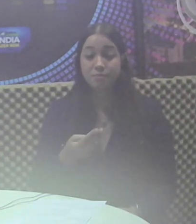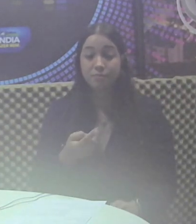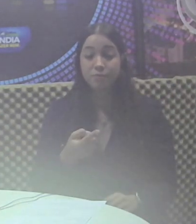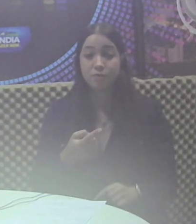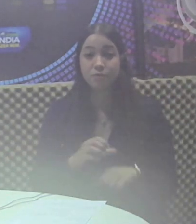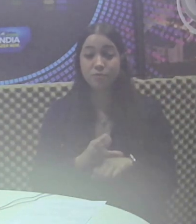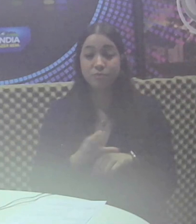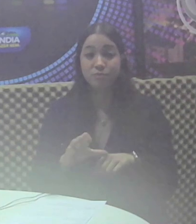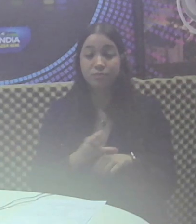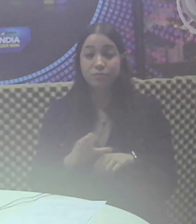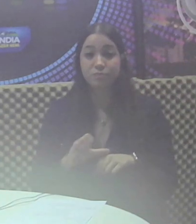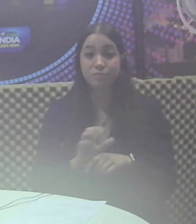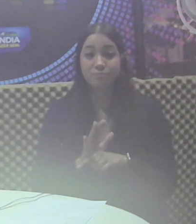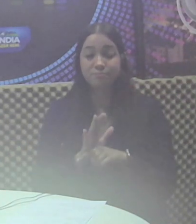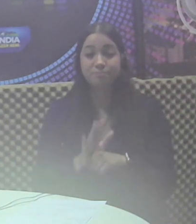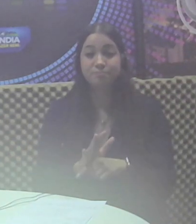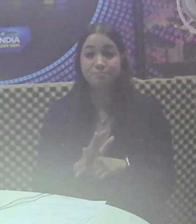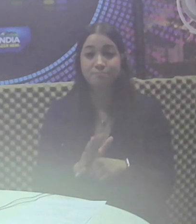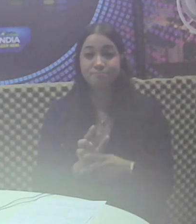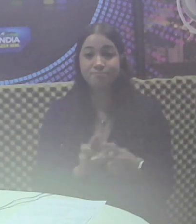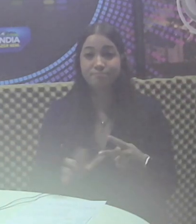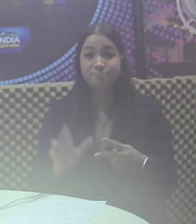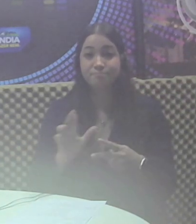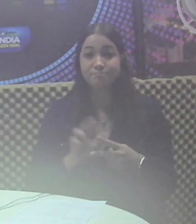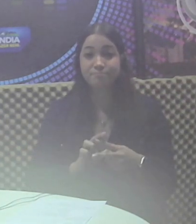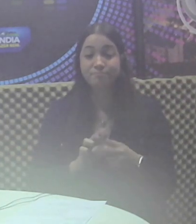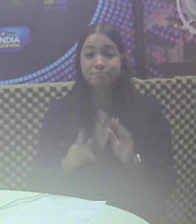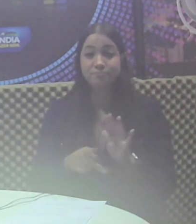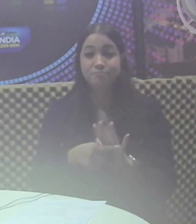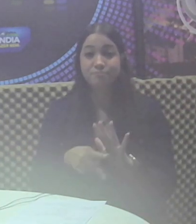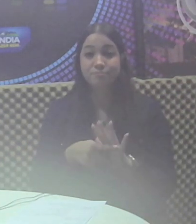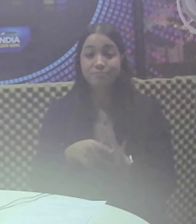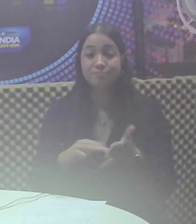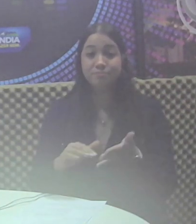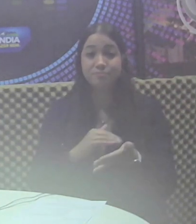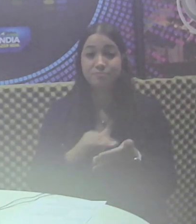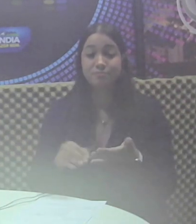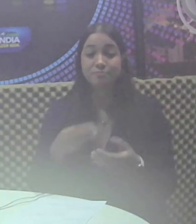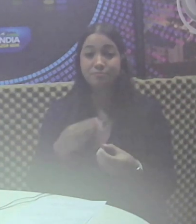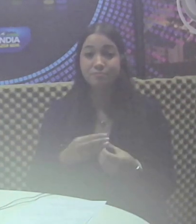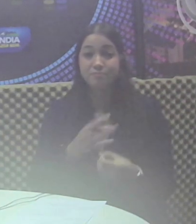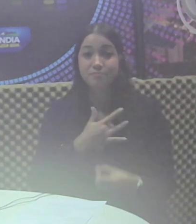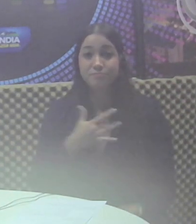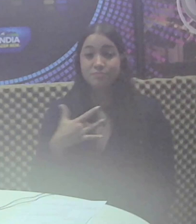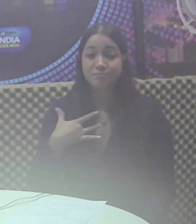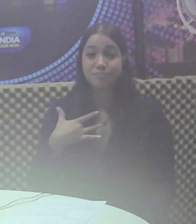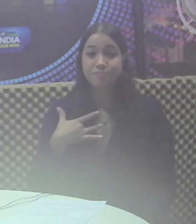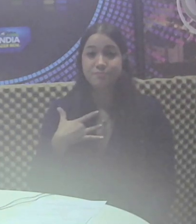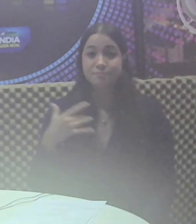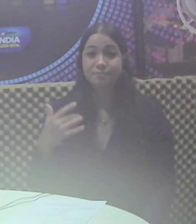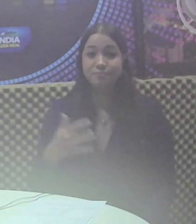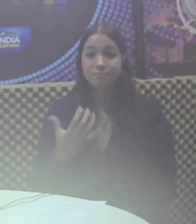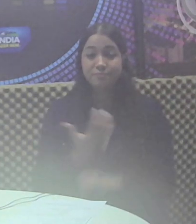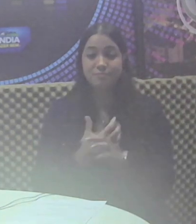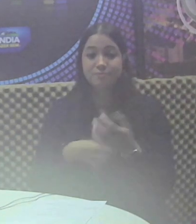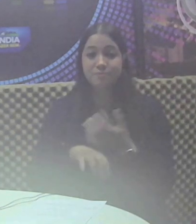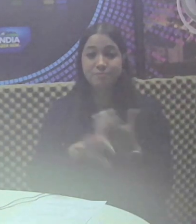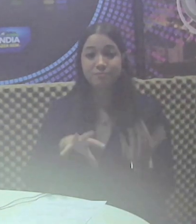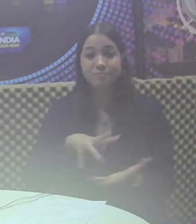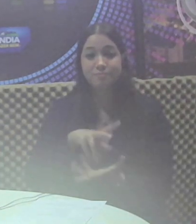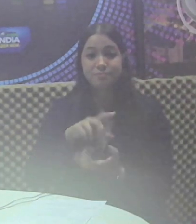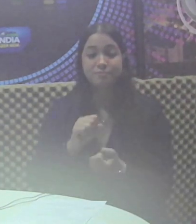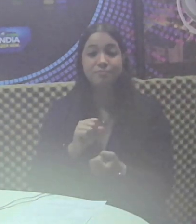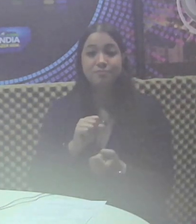e assistências. Os recursos são provenientes das Secretarias Municipais de Saúde e de Meio Ambiente e